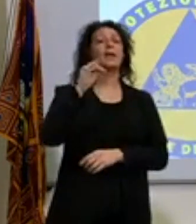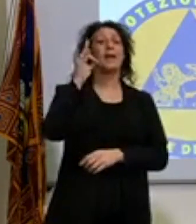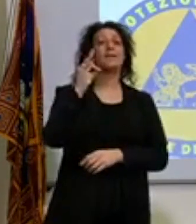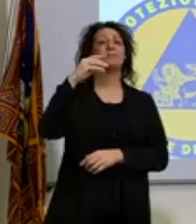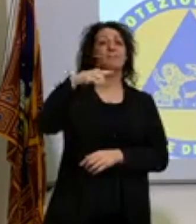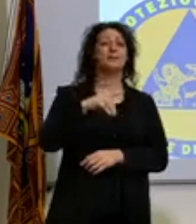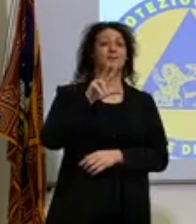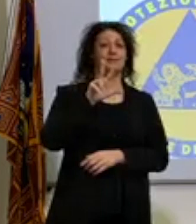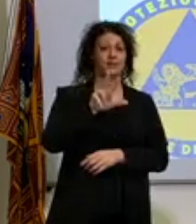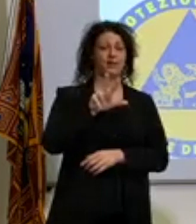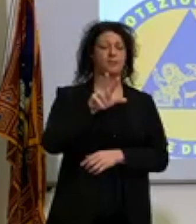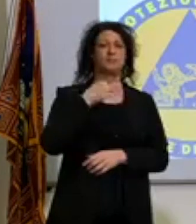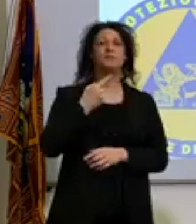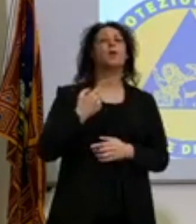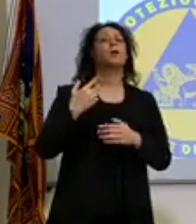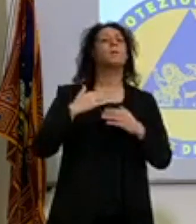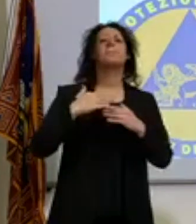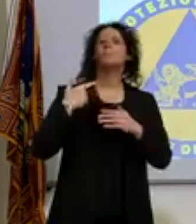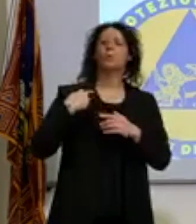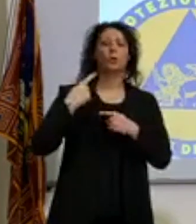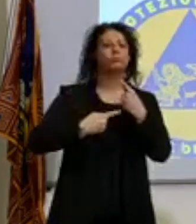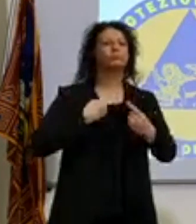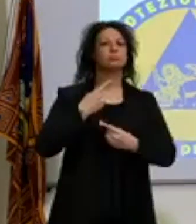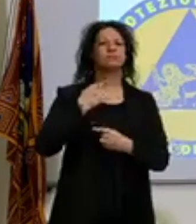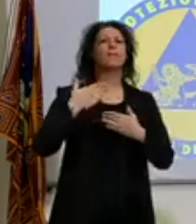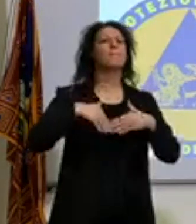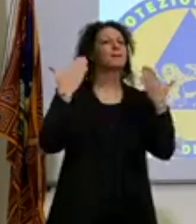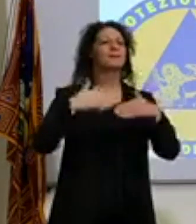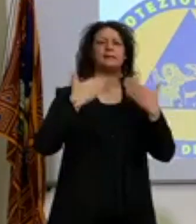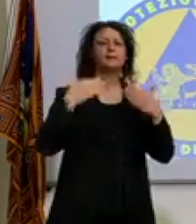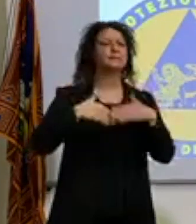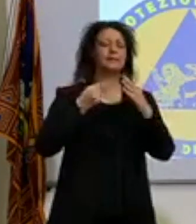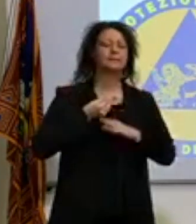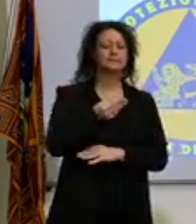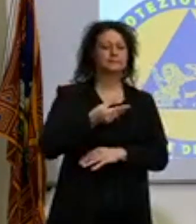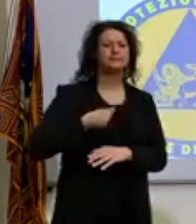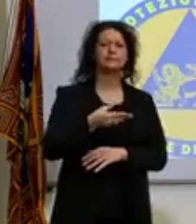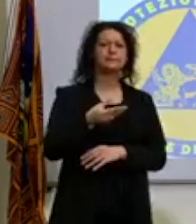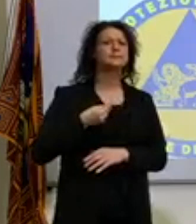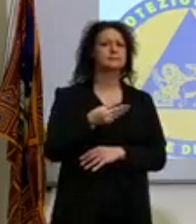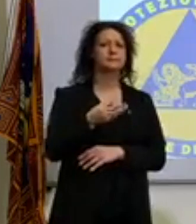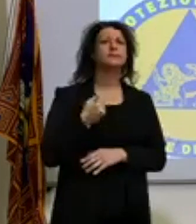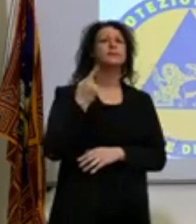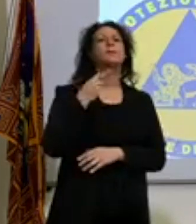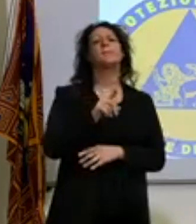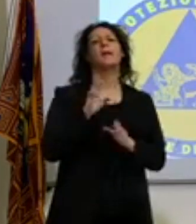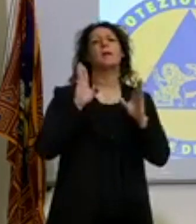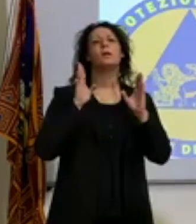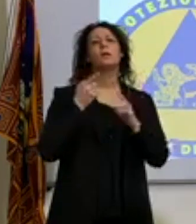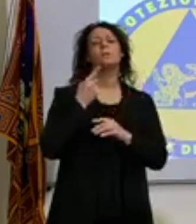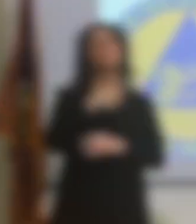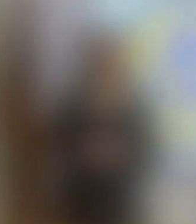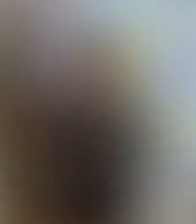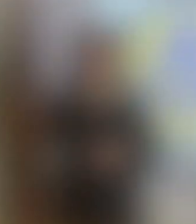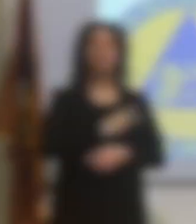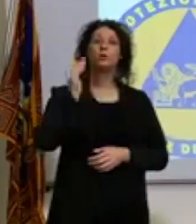regime, tanto è vero che tutte le mattine inviamo il fabbisogno più un tot per ogni US da dedicare ai centri servizi e ovviamente alle case